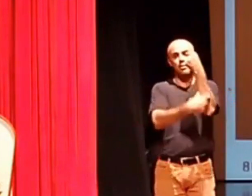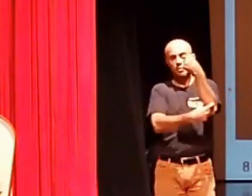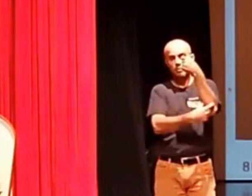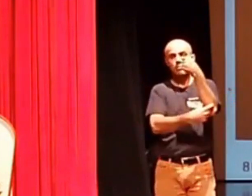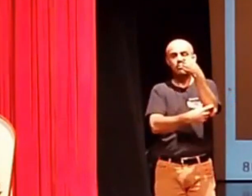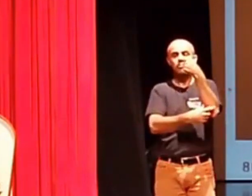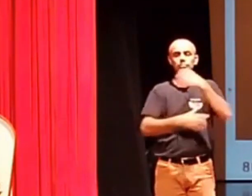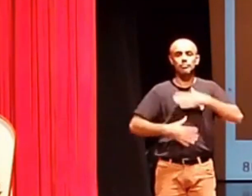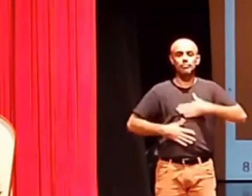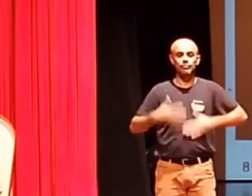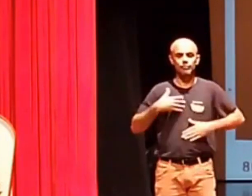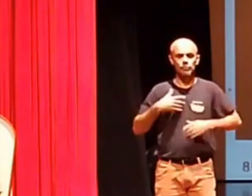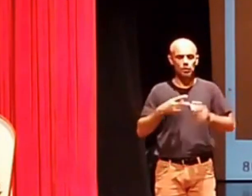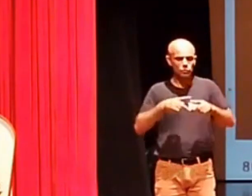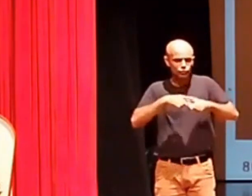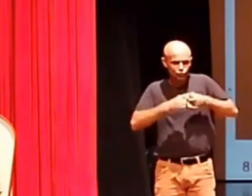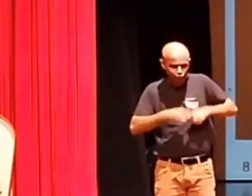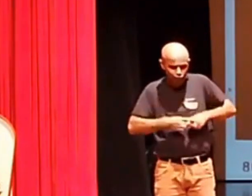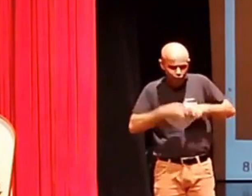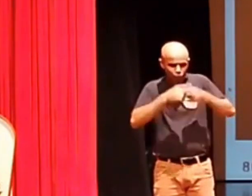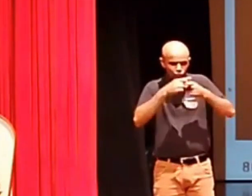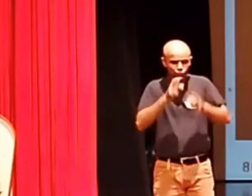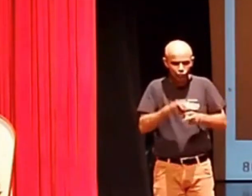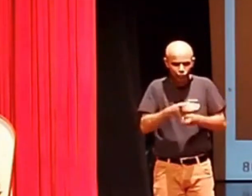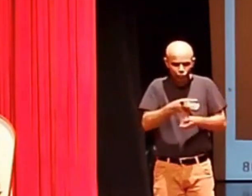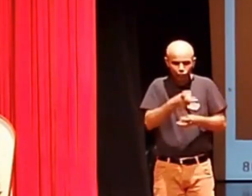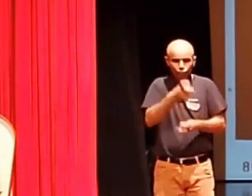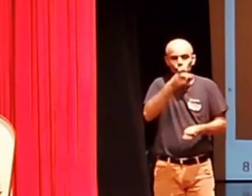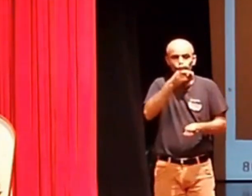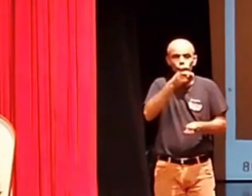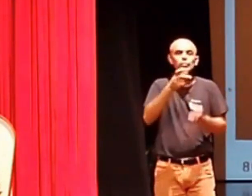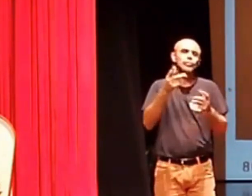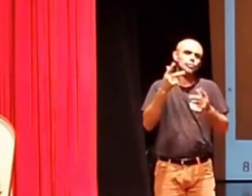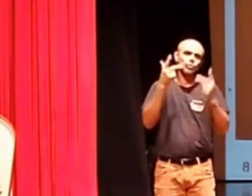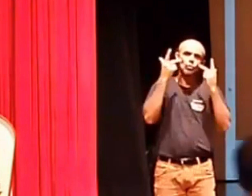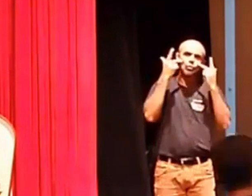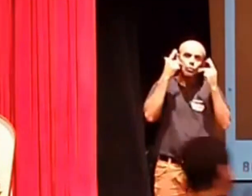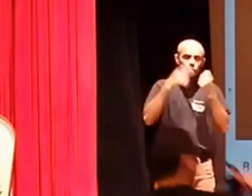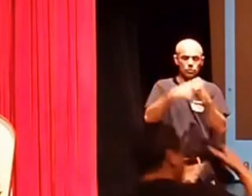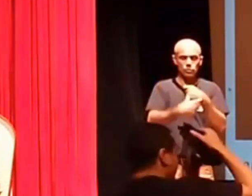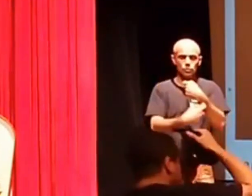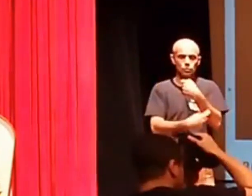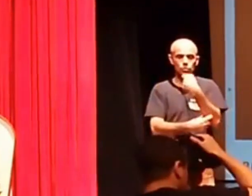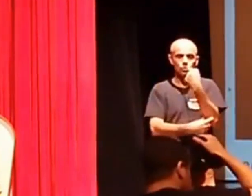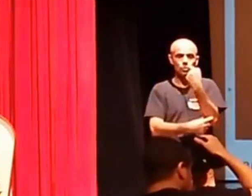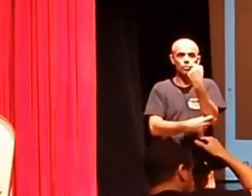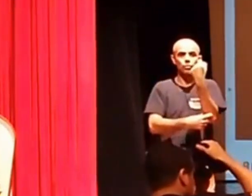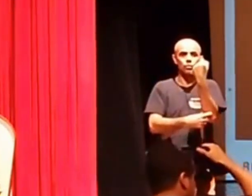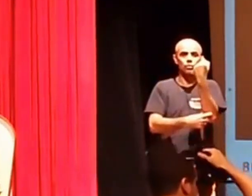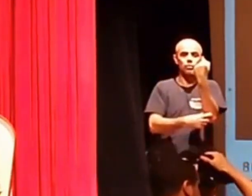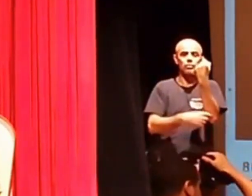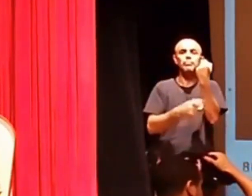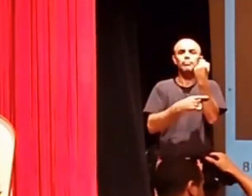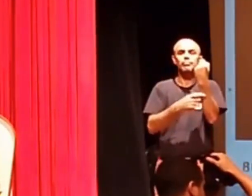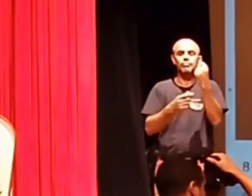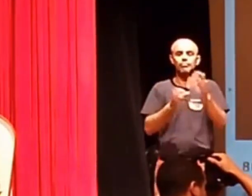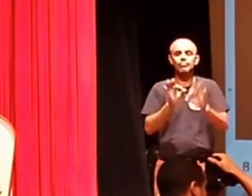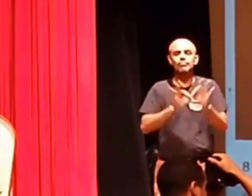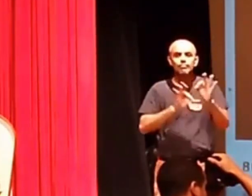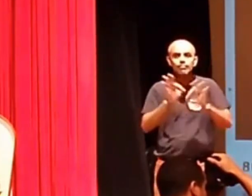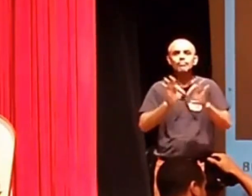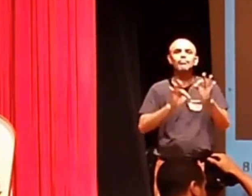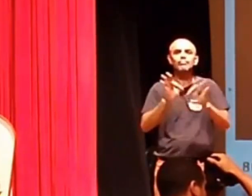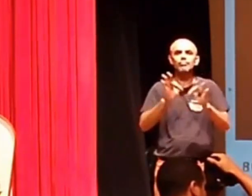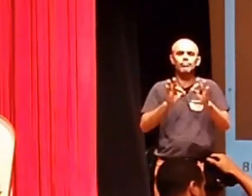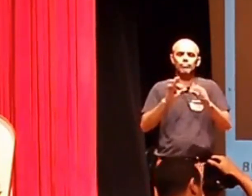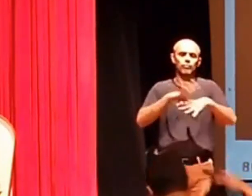A gente corrige a causa e normalmente a escoliose, se ela não estiver muito estruturada já,